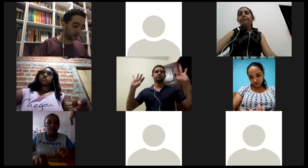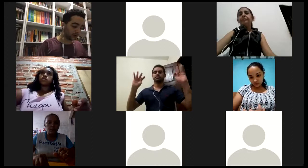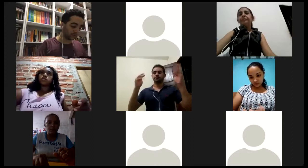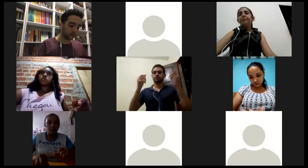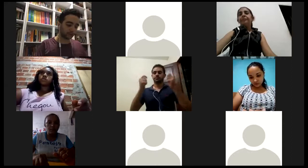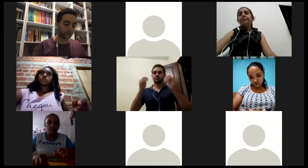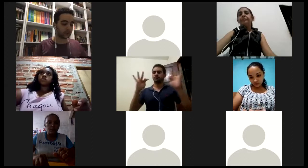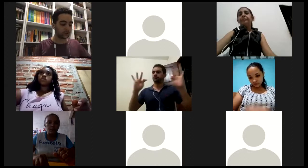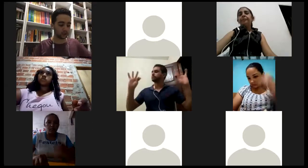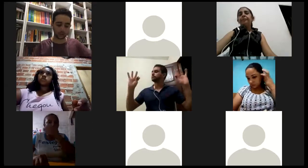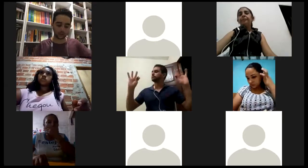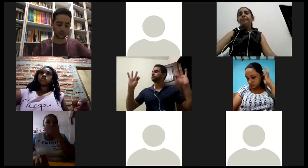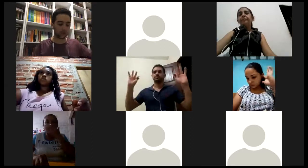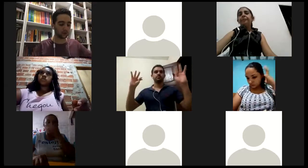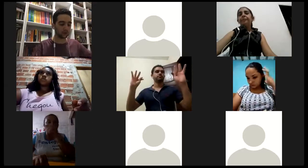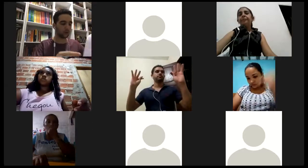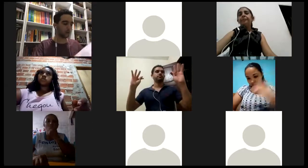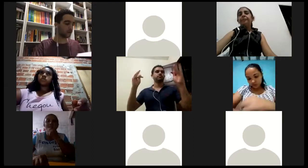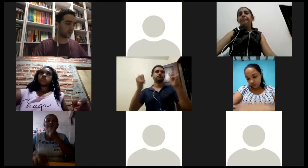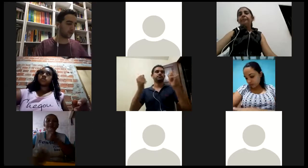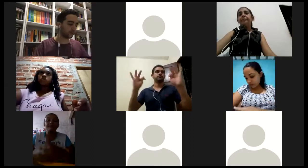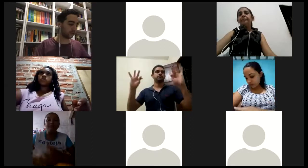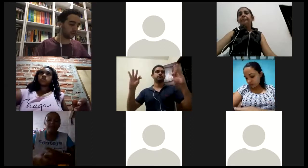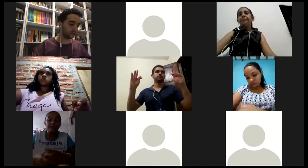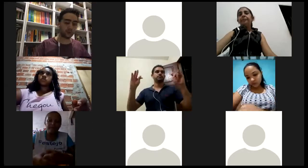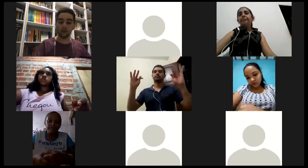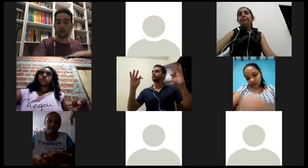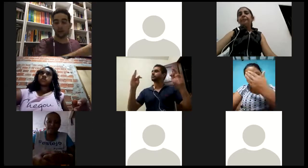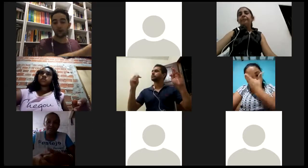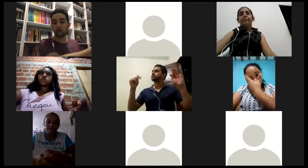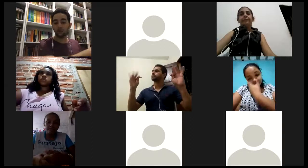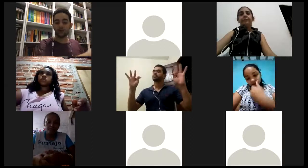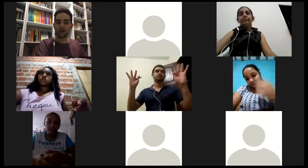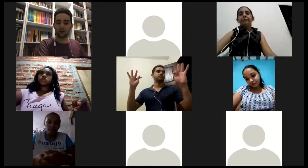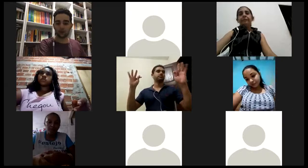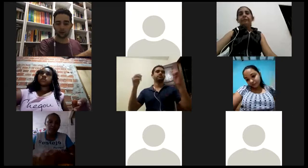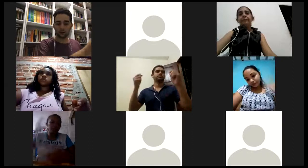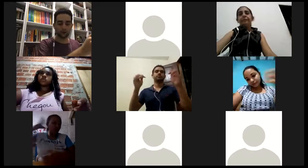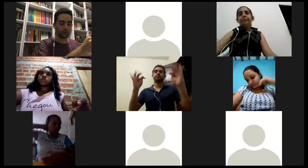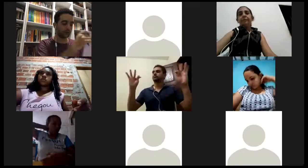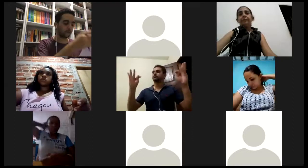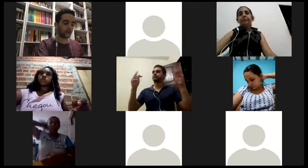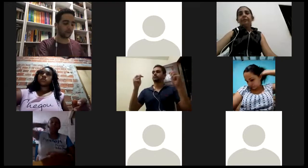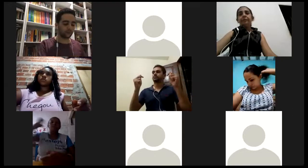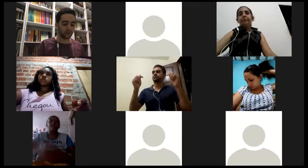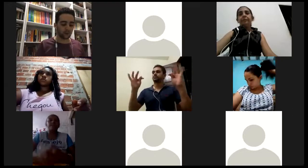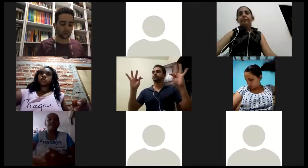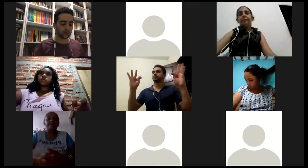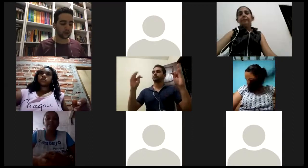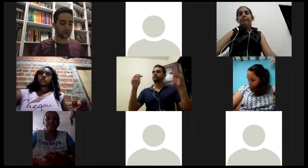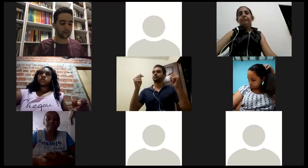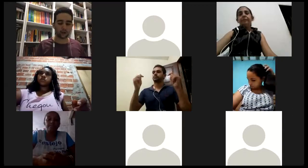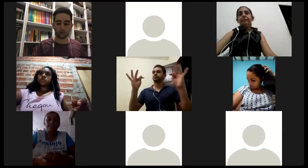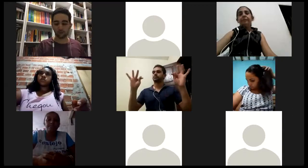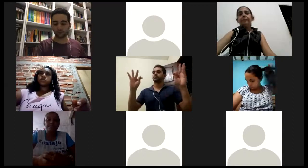algumas palavras avulsas antigas, e agora tem algumas palavras avulsas da última aula que a gente viu terça-feira, quando a